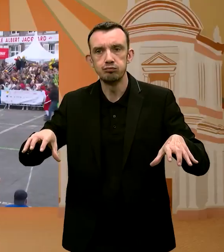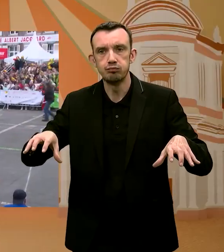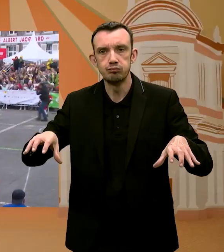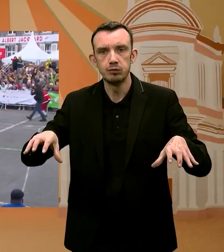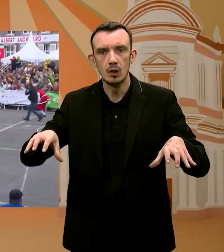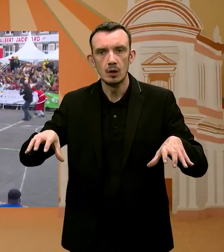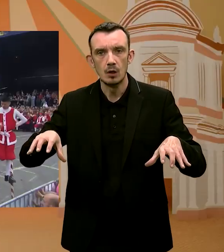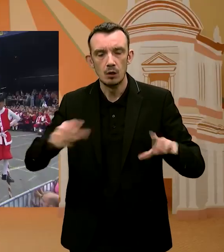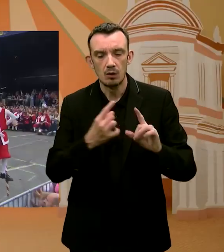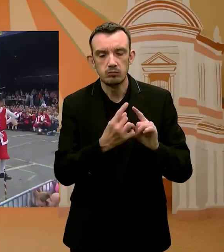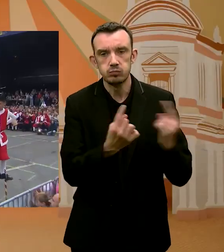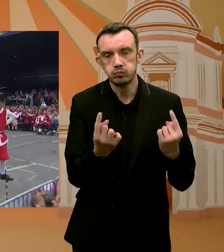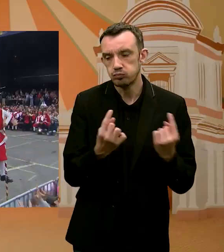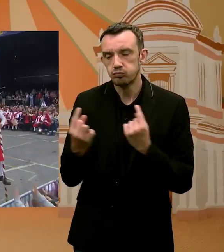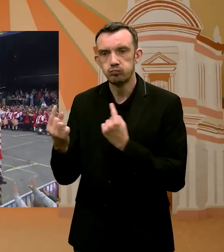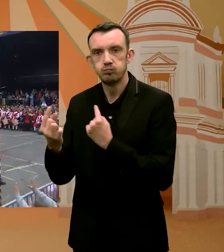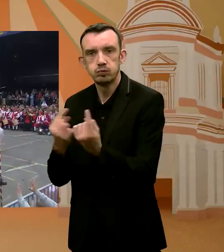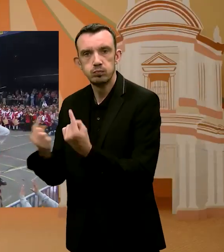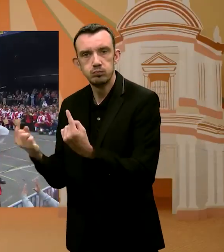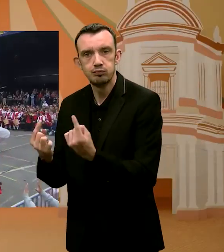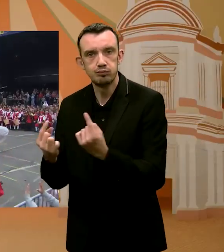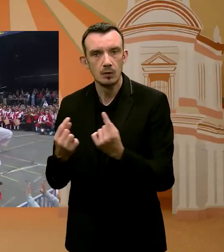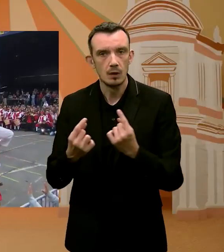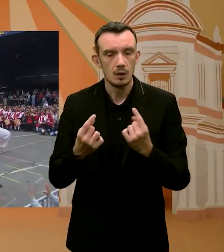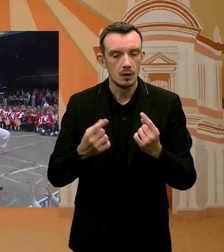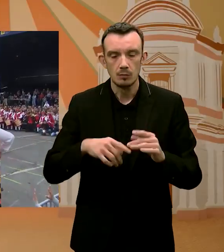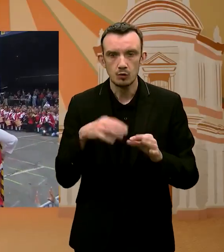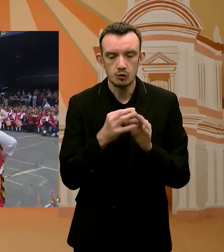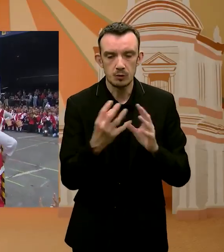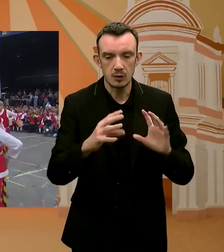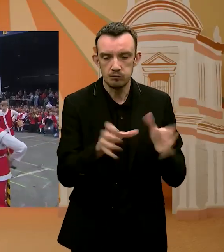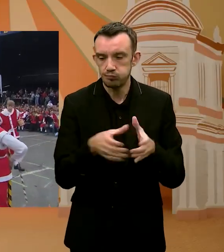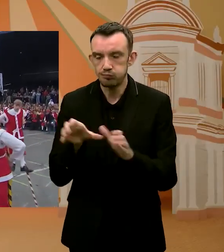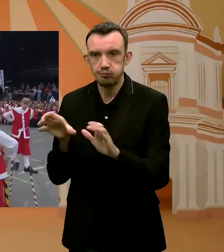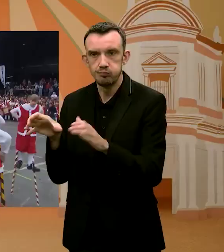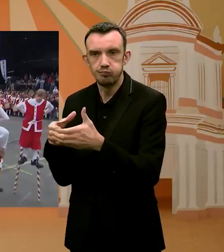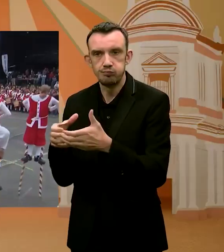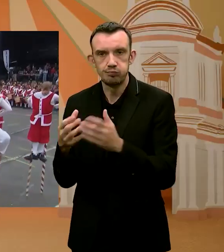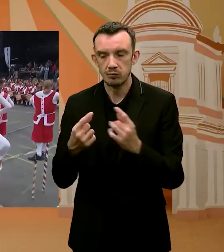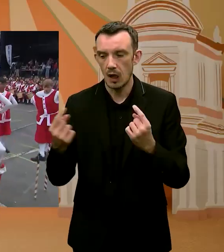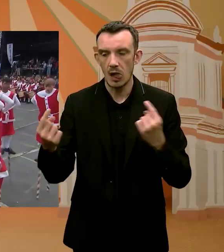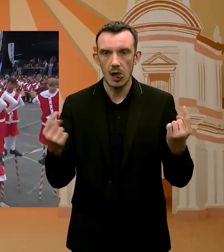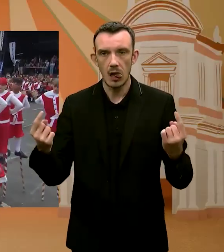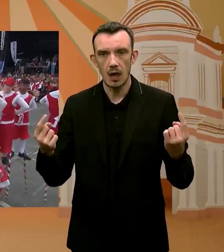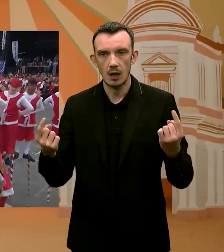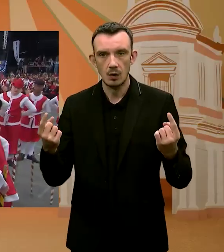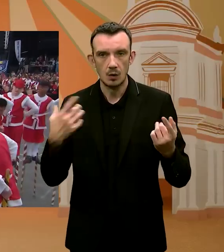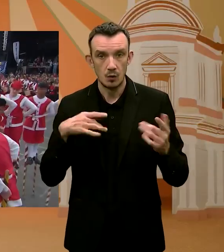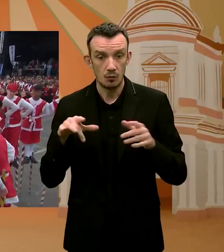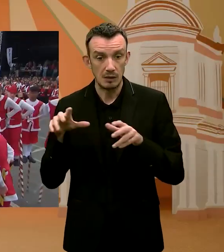échasseurs de la même compagnie vont directement quitter le combat pour aller rejoindre les autres. Et là, comme toujours, Alice, on voit, on est dans le coin. Encore une fois, dans le coin. Encore une fois, le